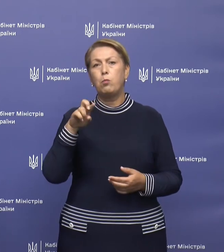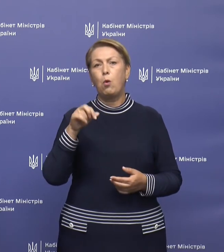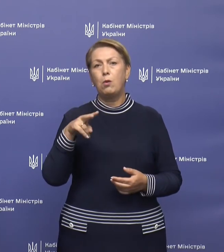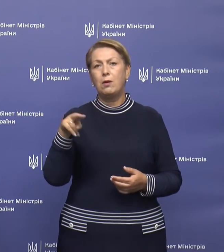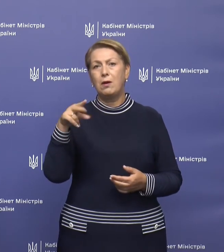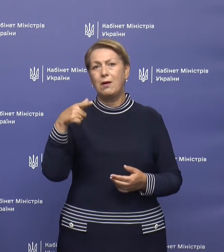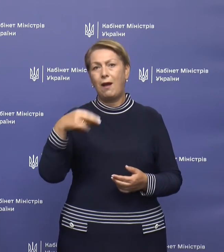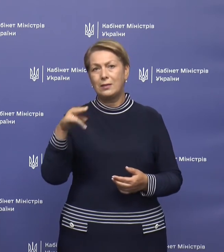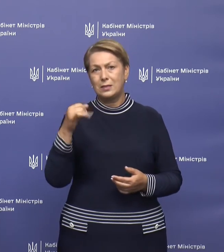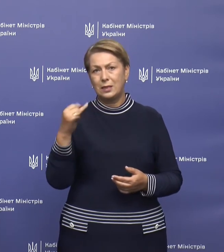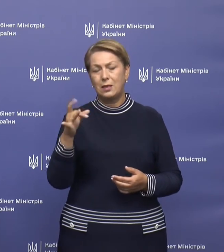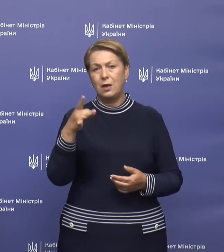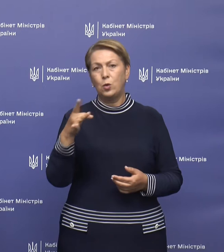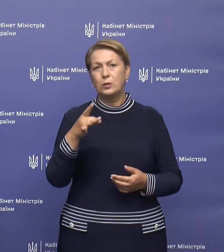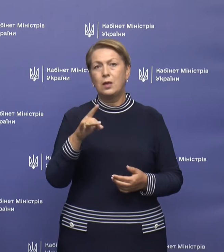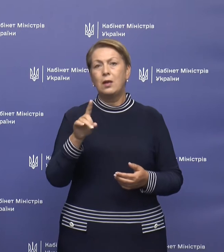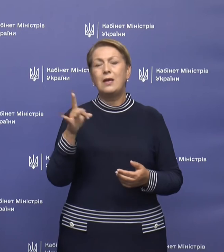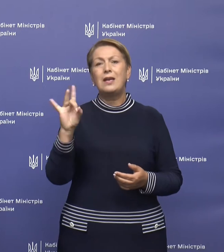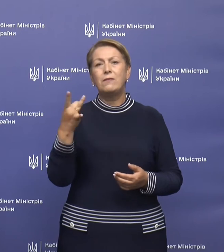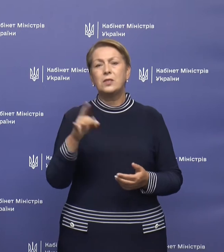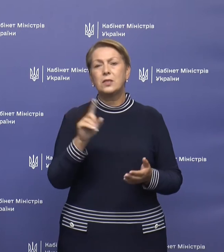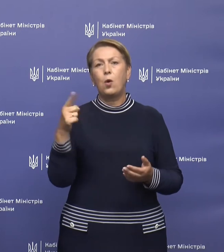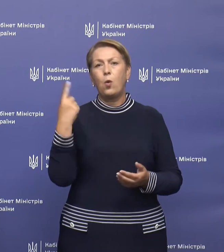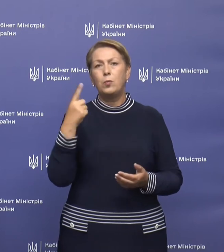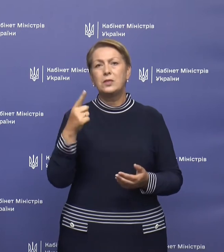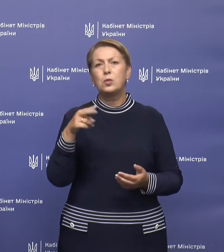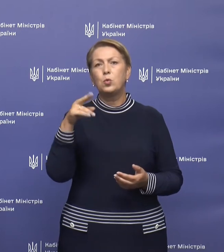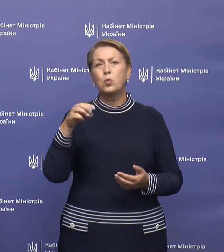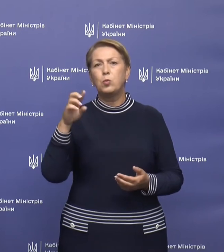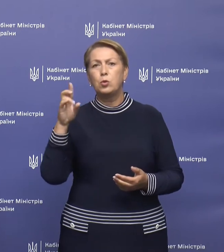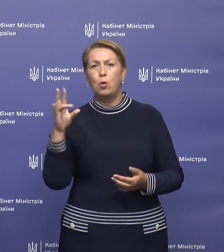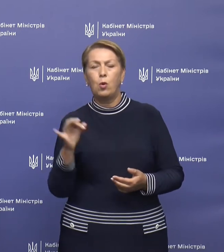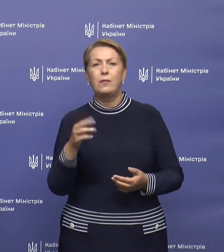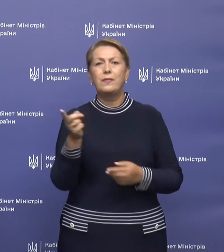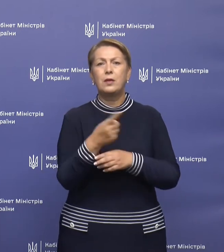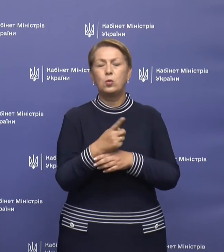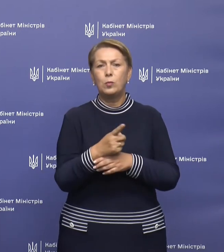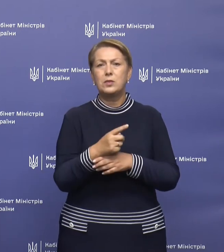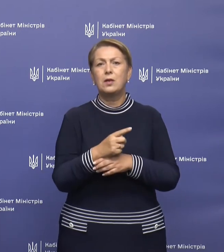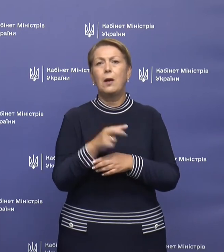область, місто Дубна. Тернопільська область, місто Тернопіль, Бережани, Чортків.